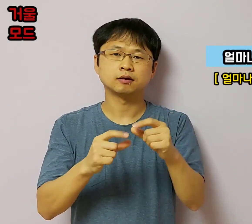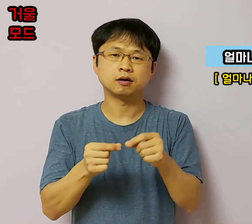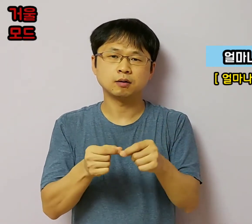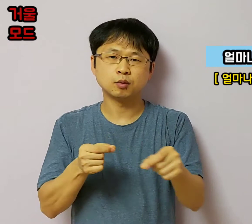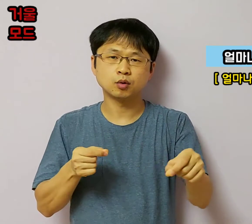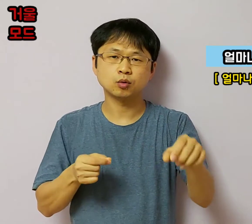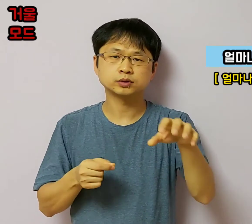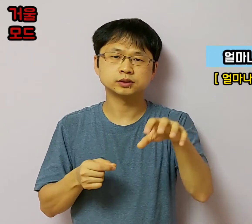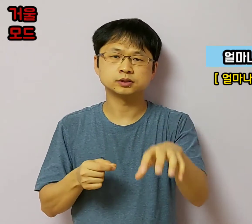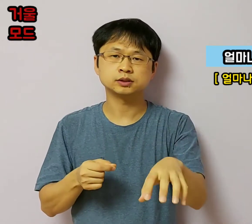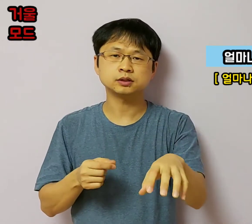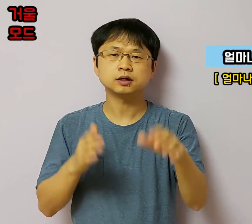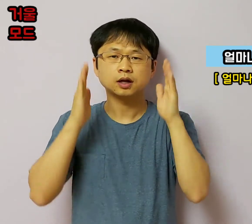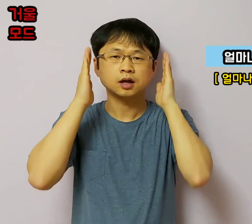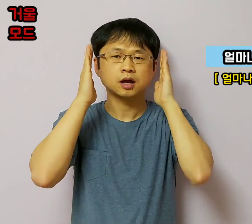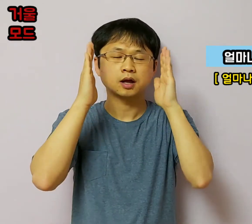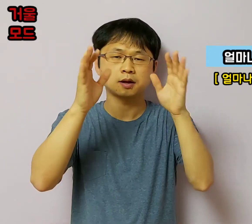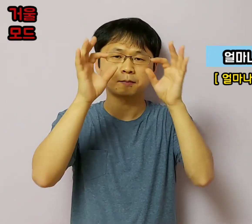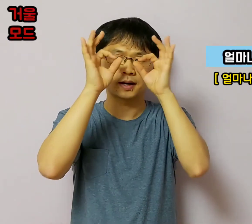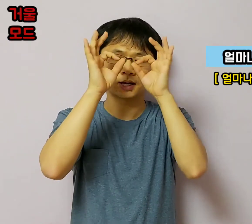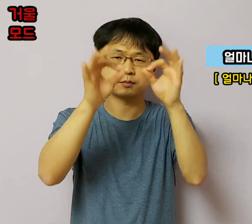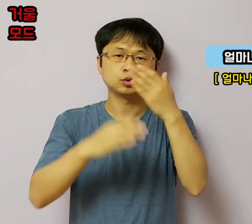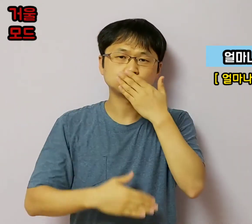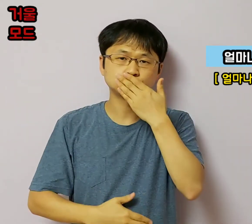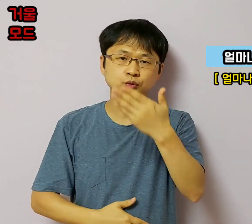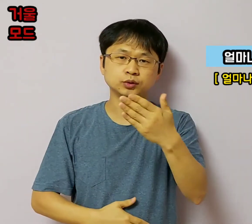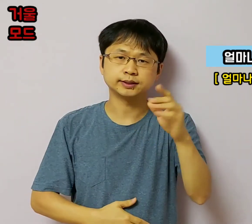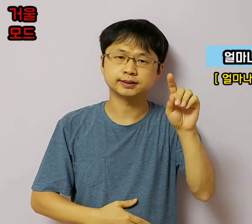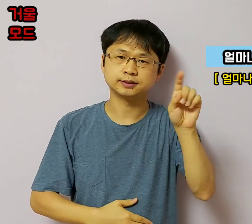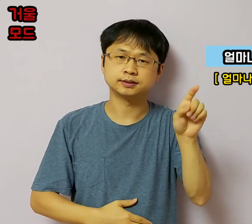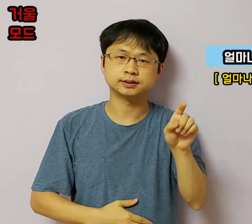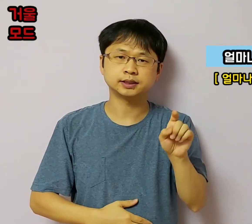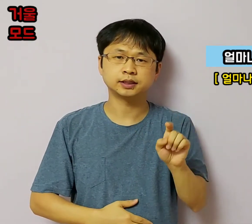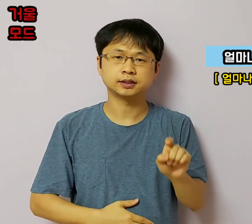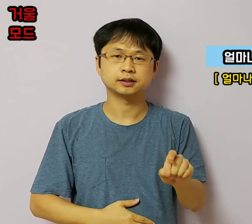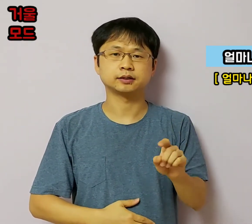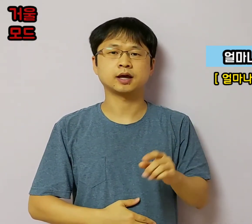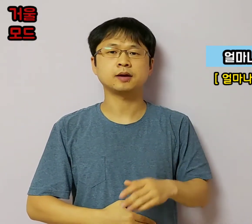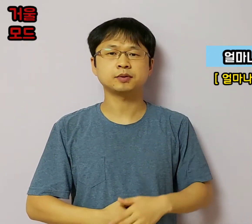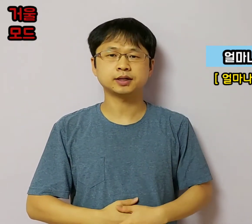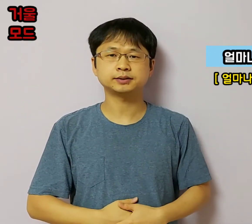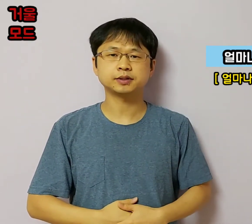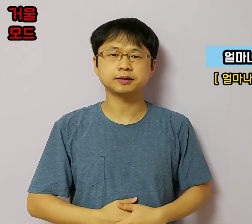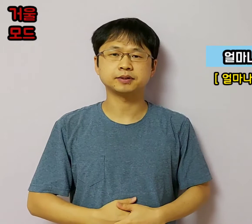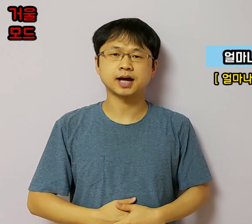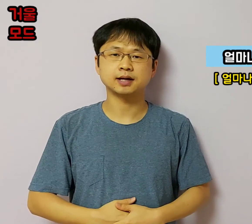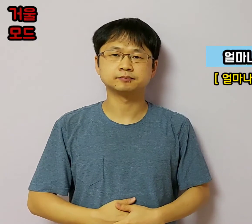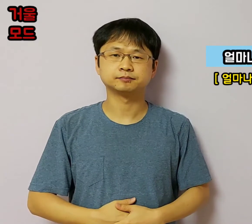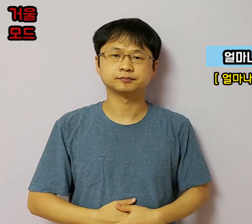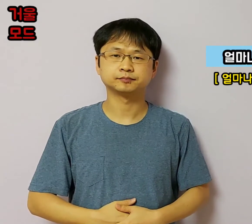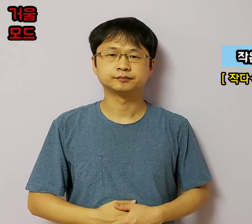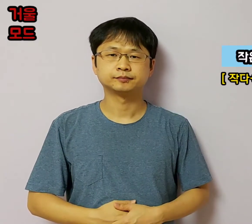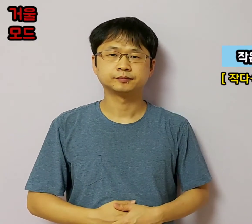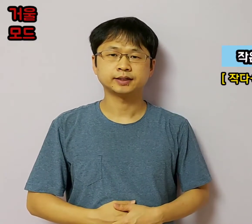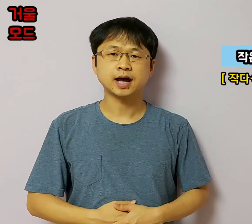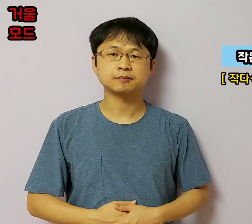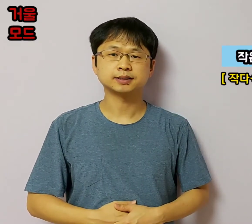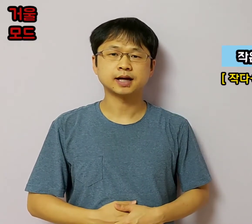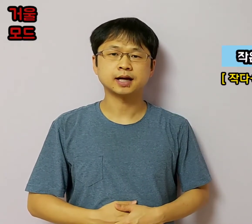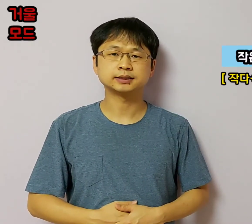더 먼 곳을 바라볼 수 있을지 이렇게 표현하시면 됩니다. 네, 다음 가사